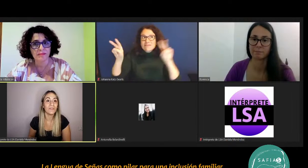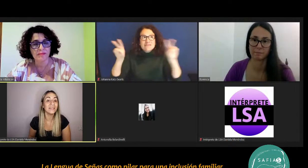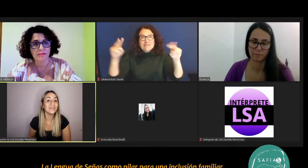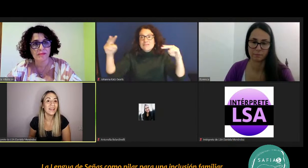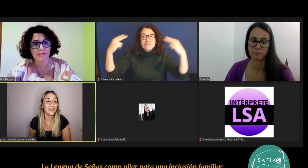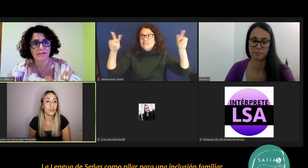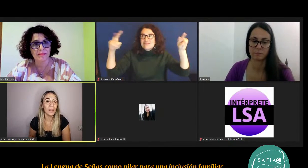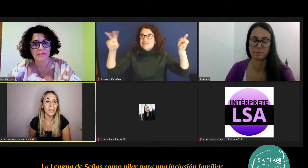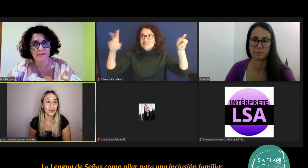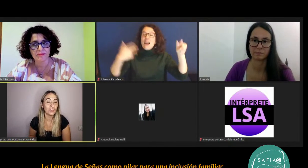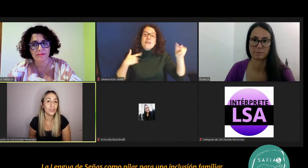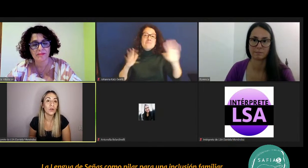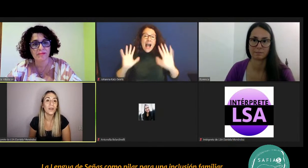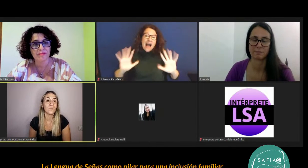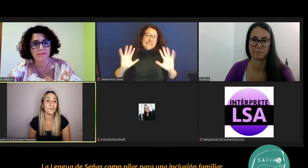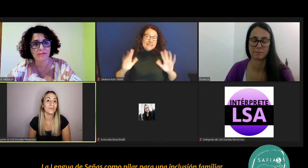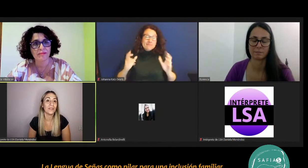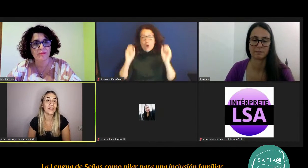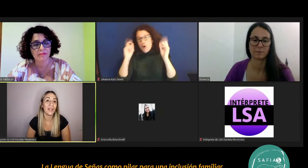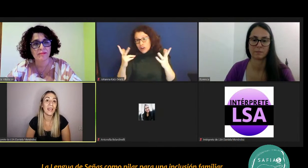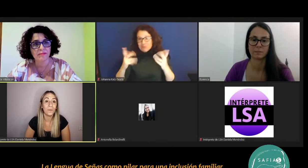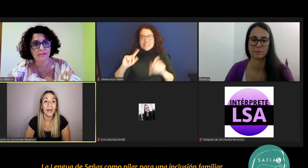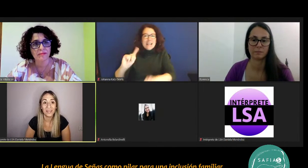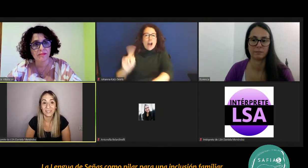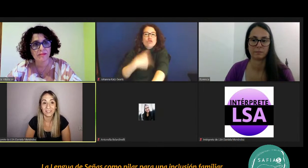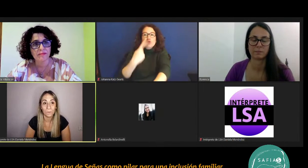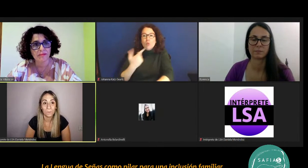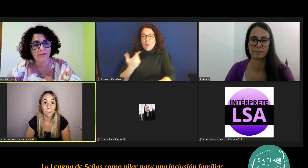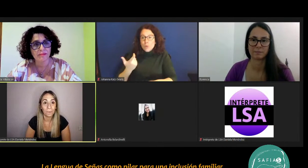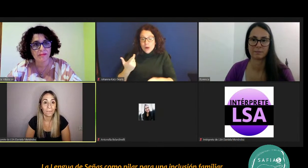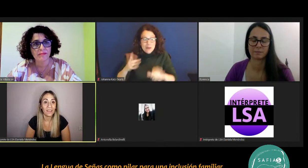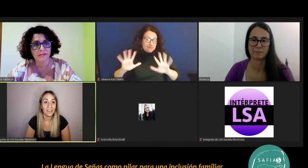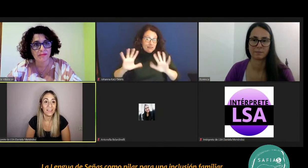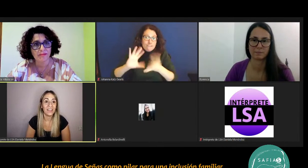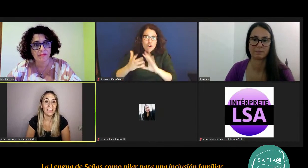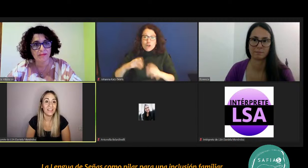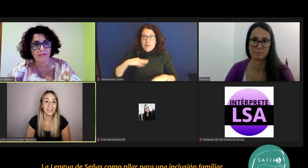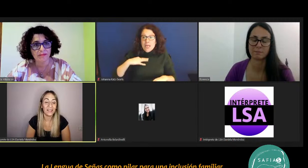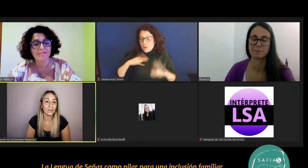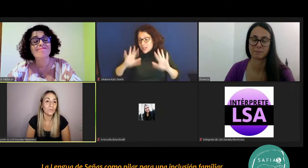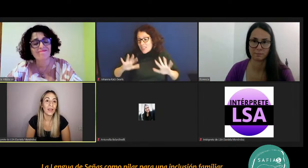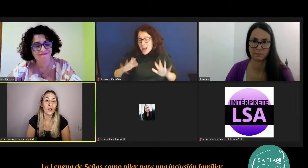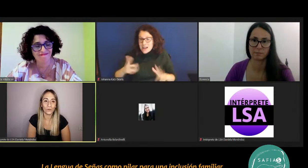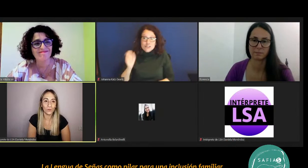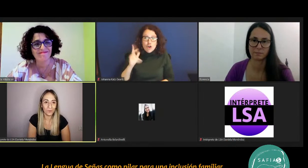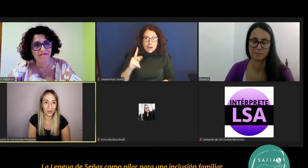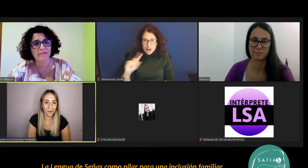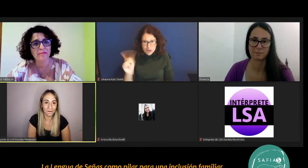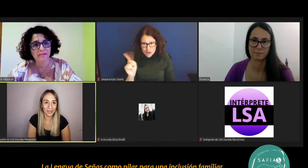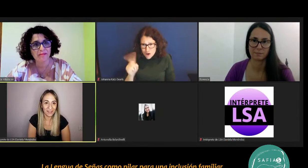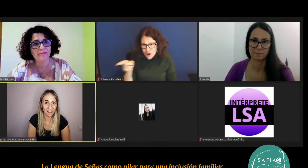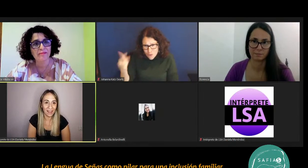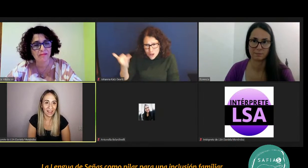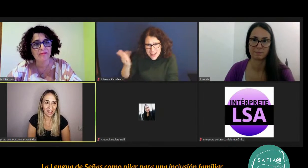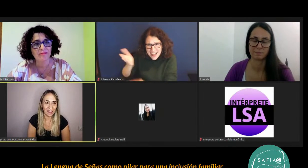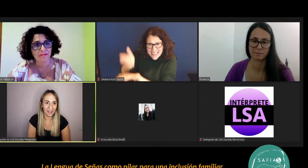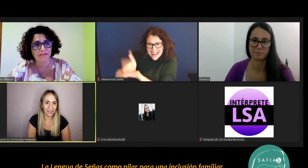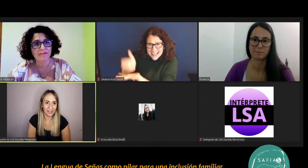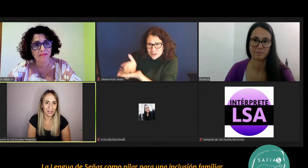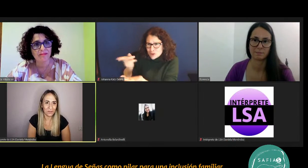de la confianza de los padres. Los chicos buscan la aprobación y la mirada de los padres. Es como una costumbre, ¿no? De